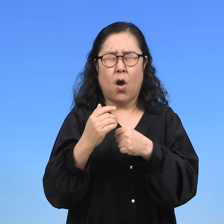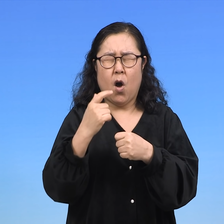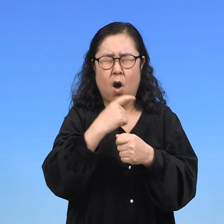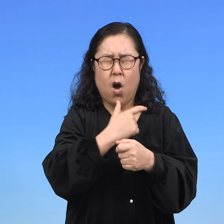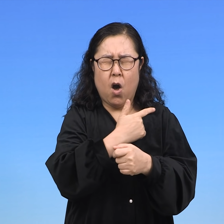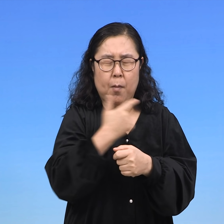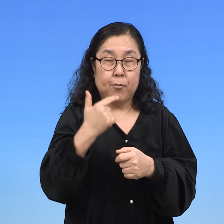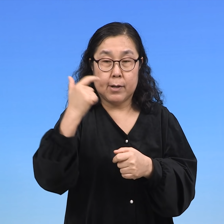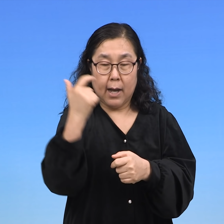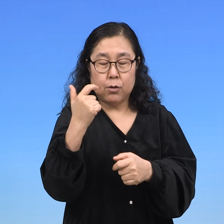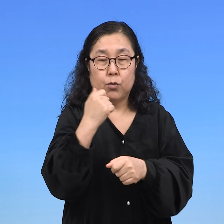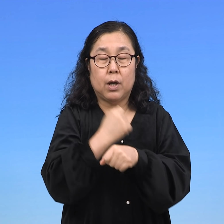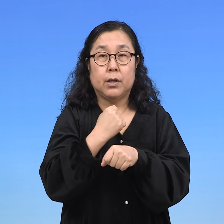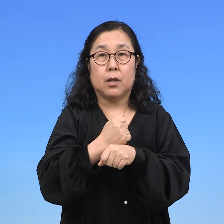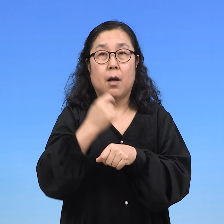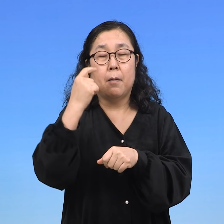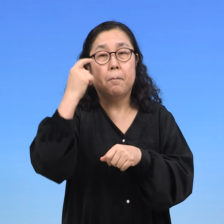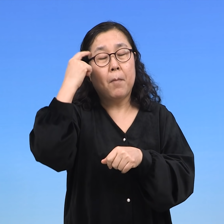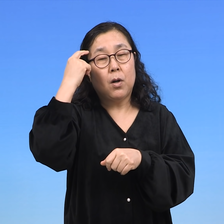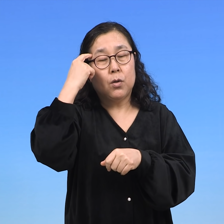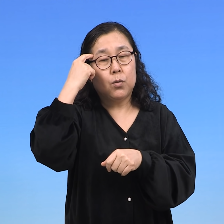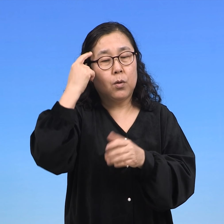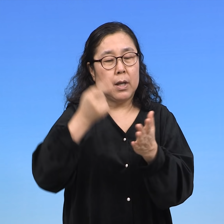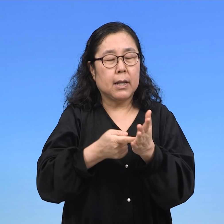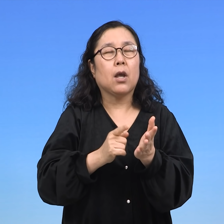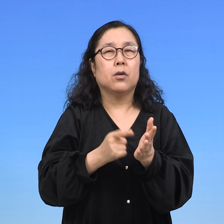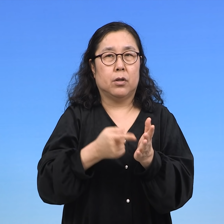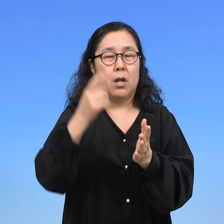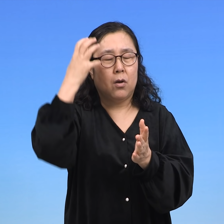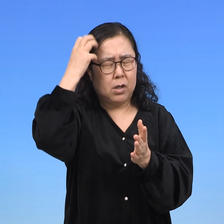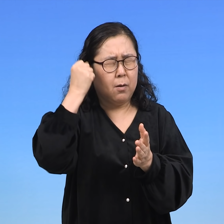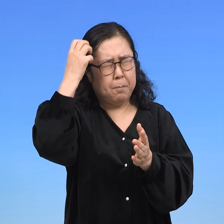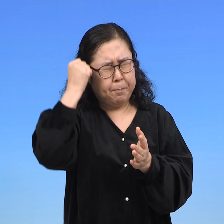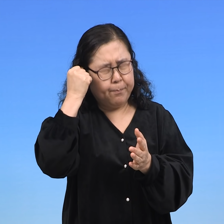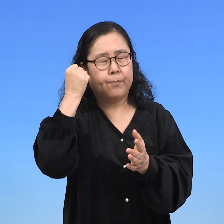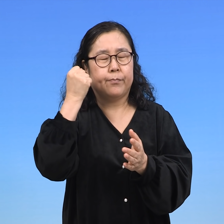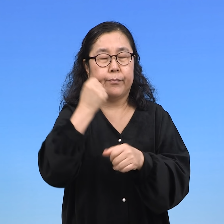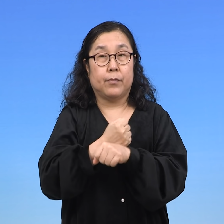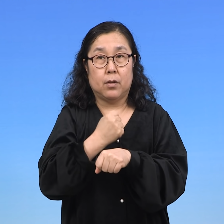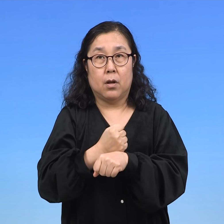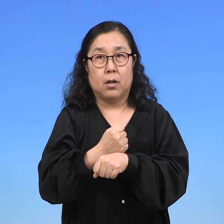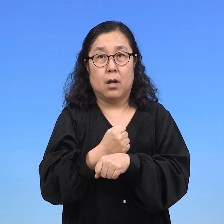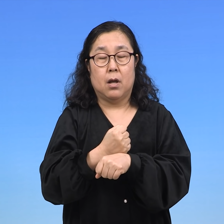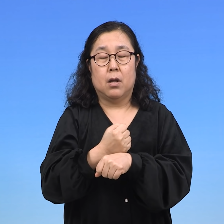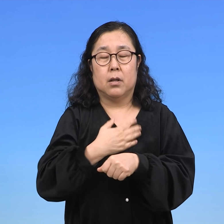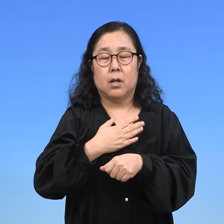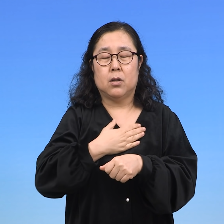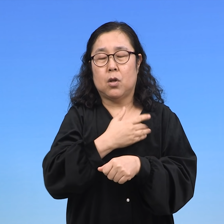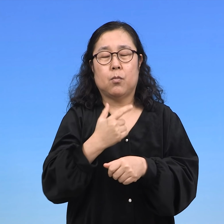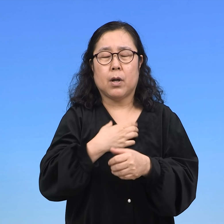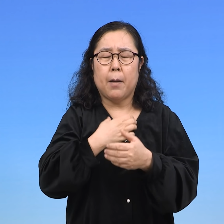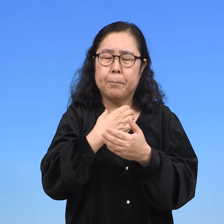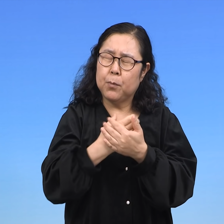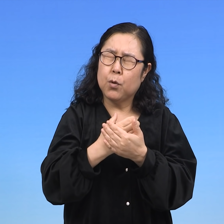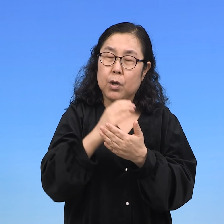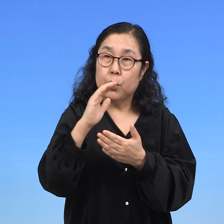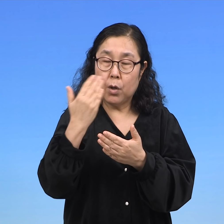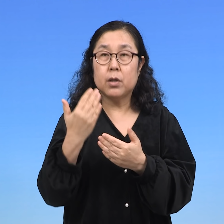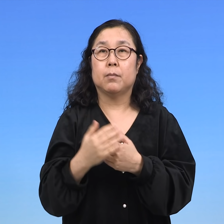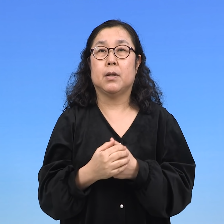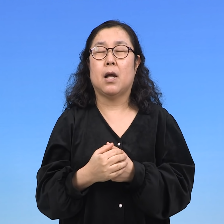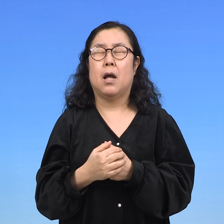겁니다. 저는요 진짜 감동이 오더라고요. 아니 목사님이 돌아가시기 전에 그냥